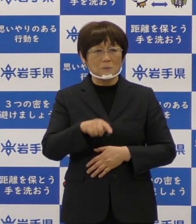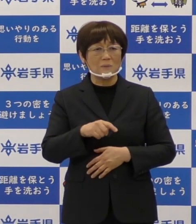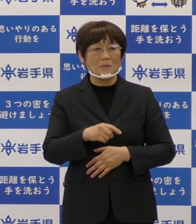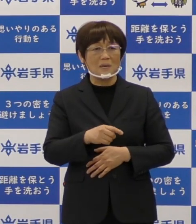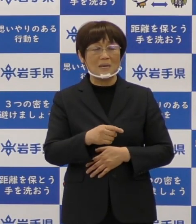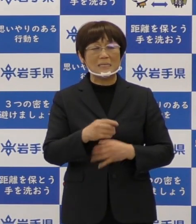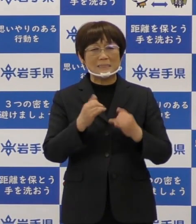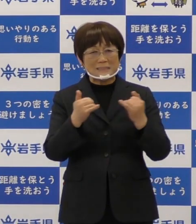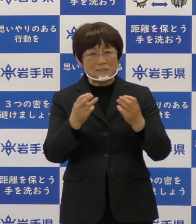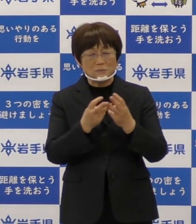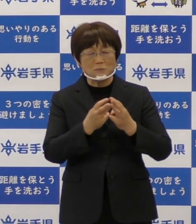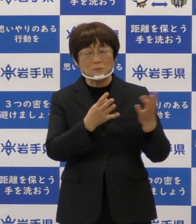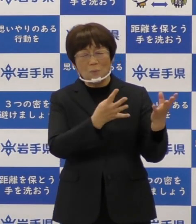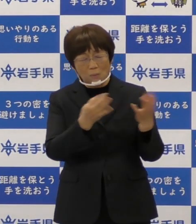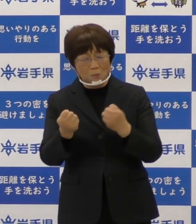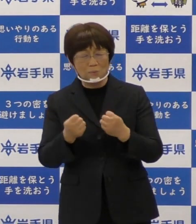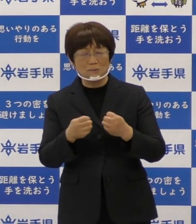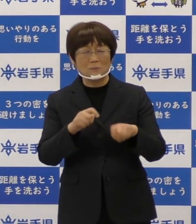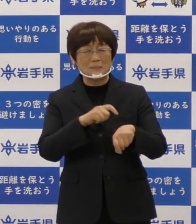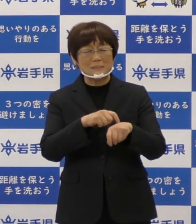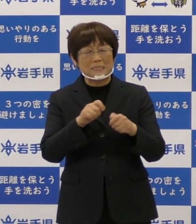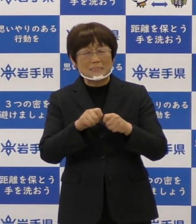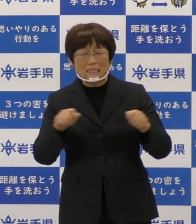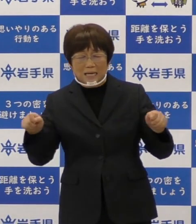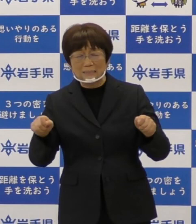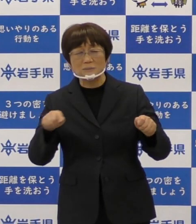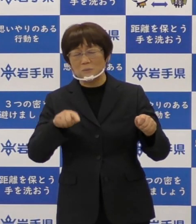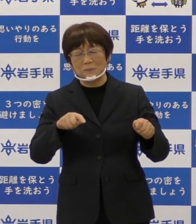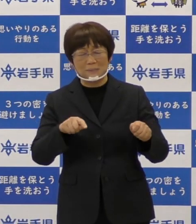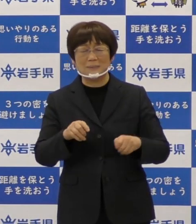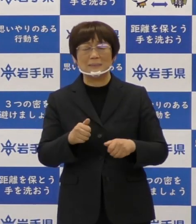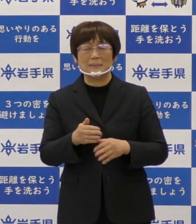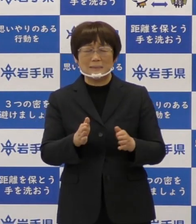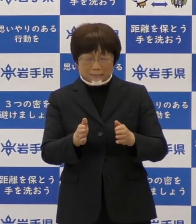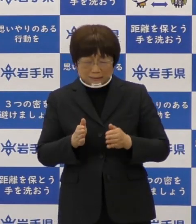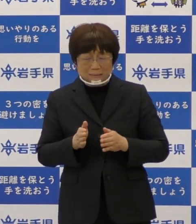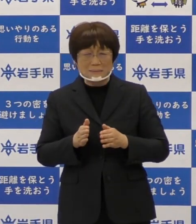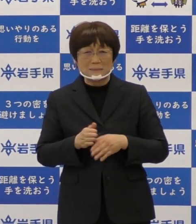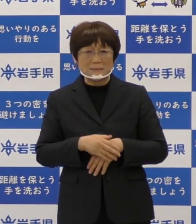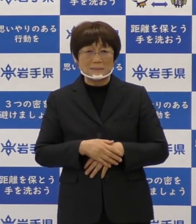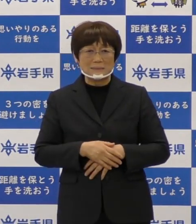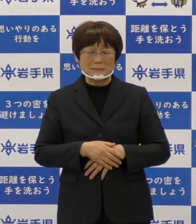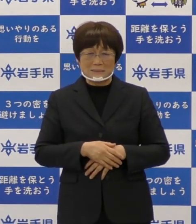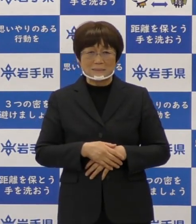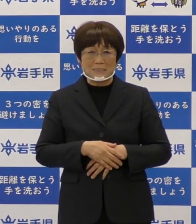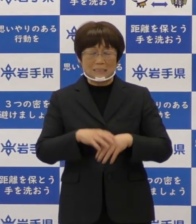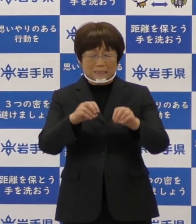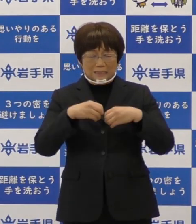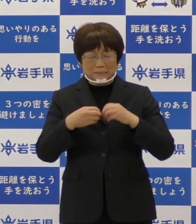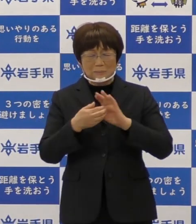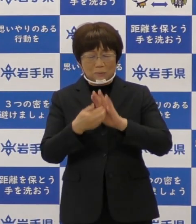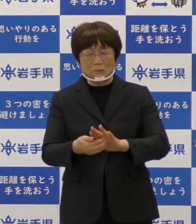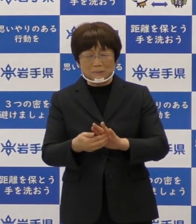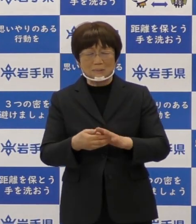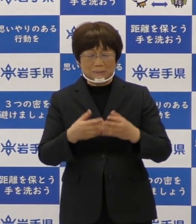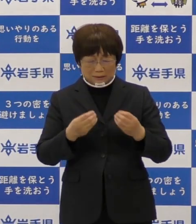飲食など、感染リスクの高まる場面に注意して開催することをお願いします。そして、